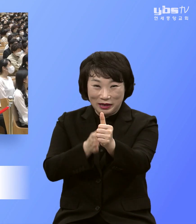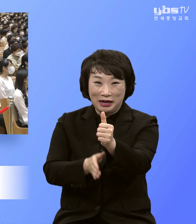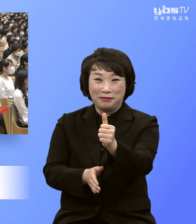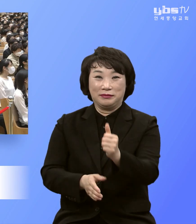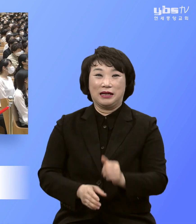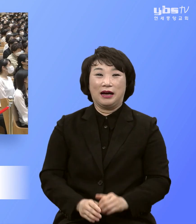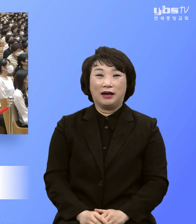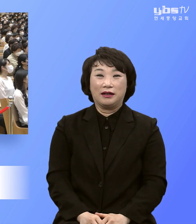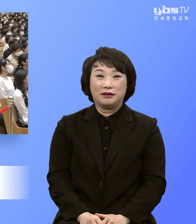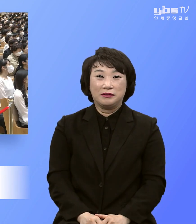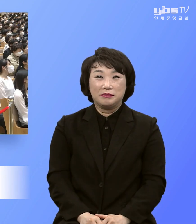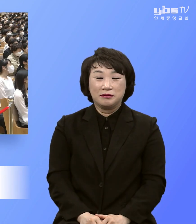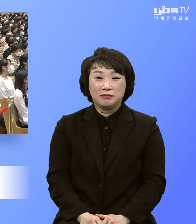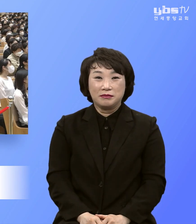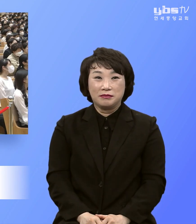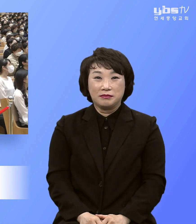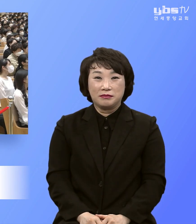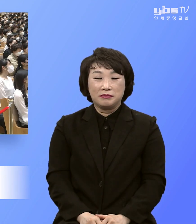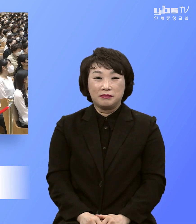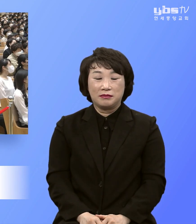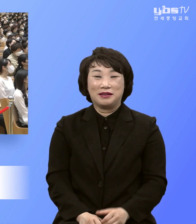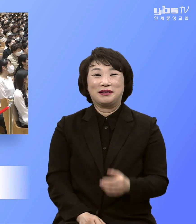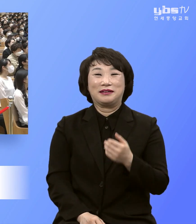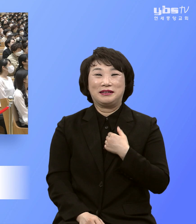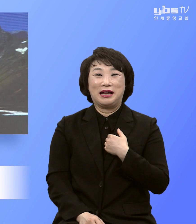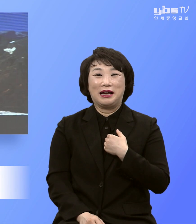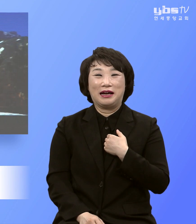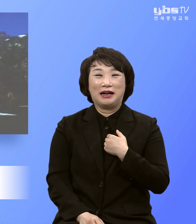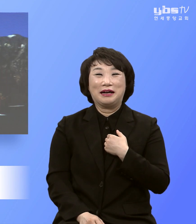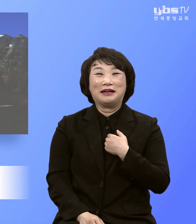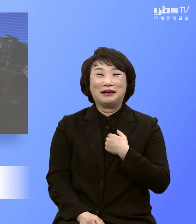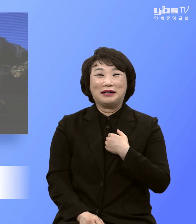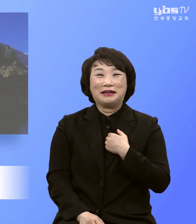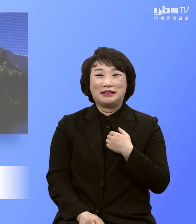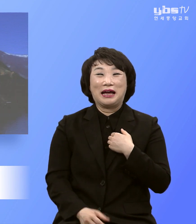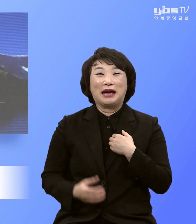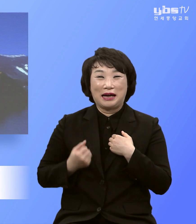축원합니다. 네. 제게 성경이